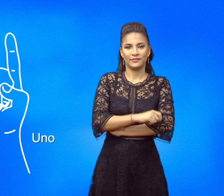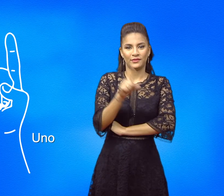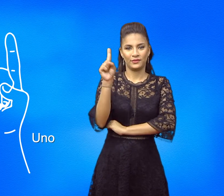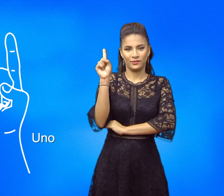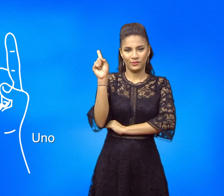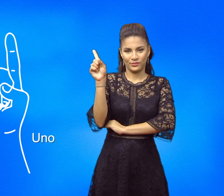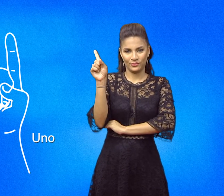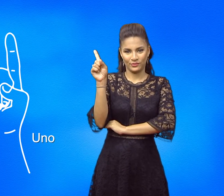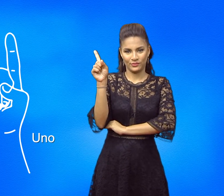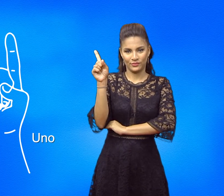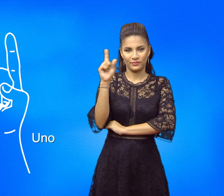1